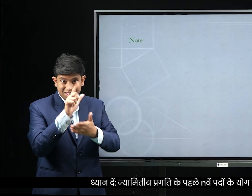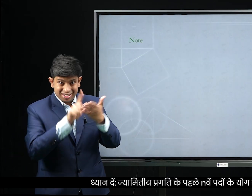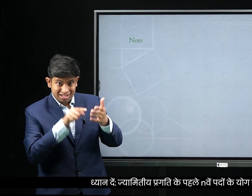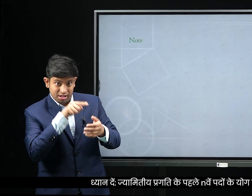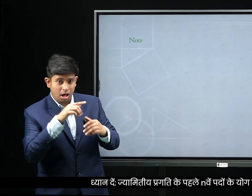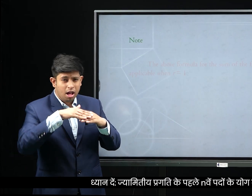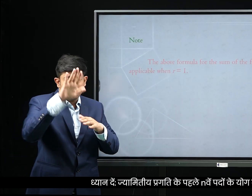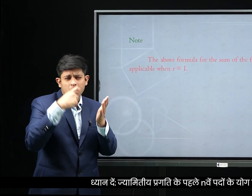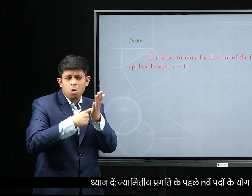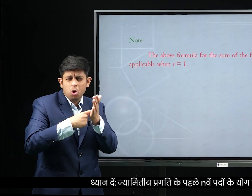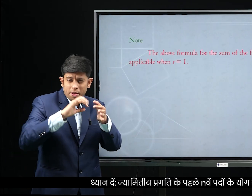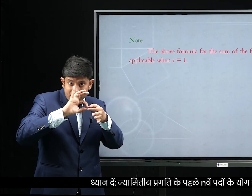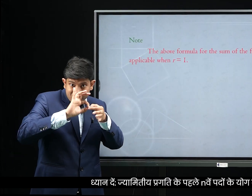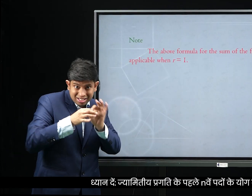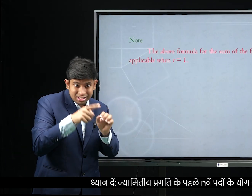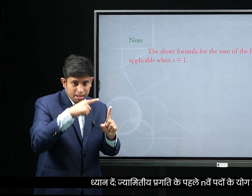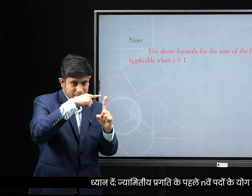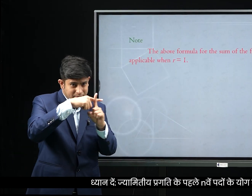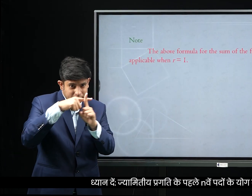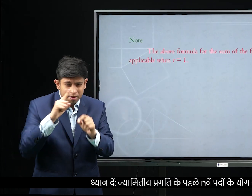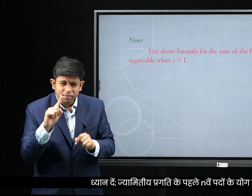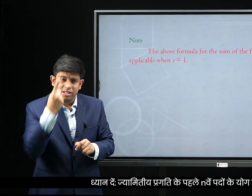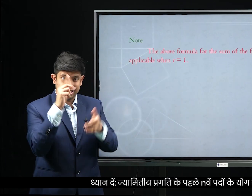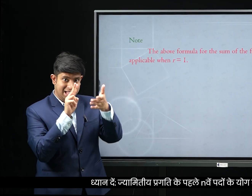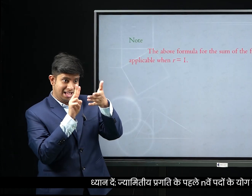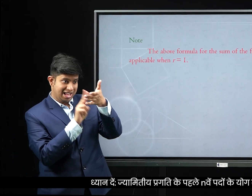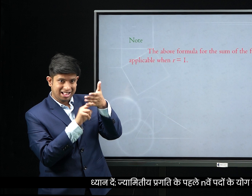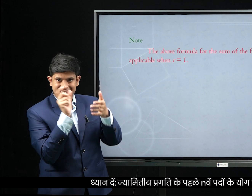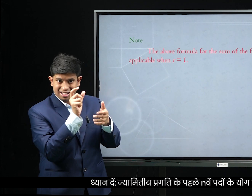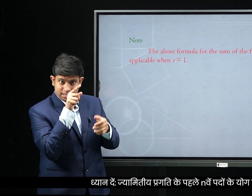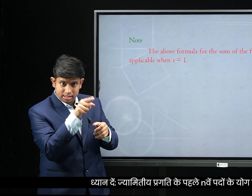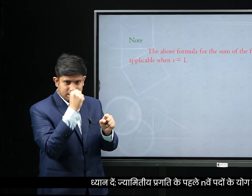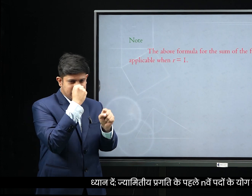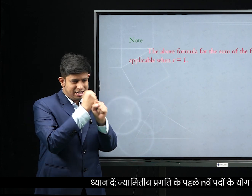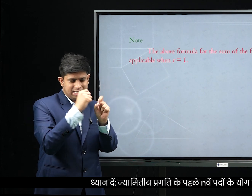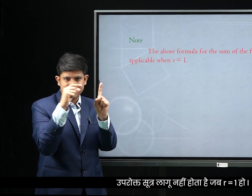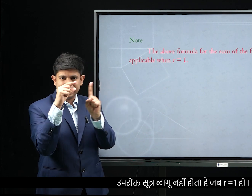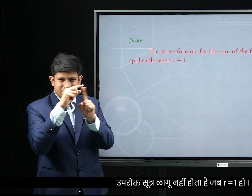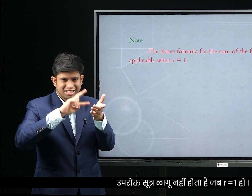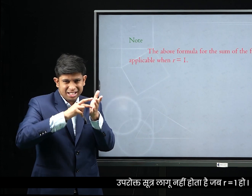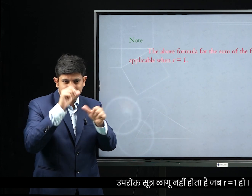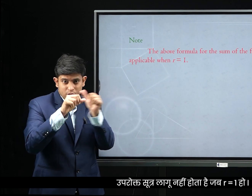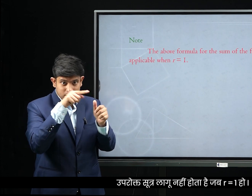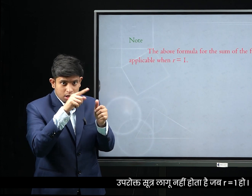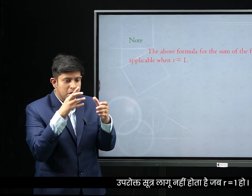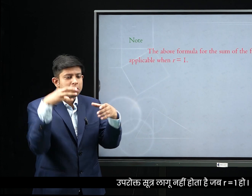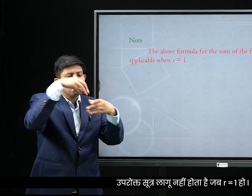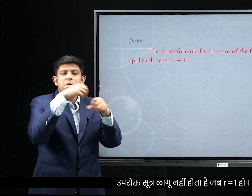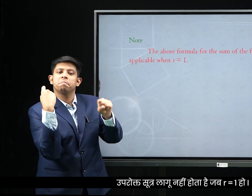ध्यान दें, ज्यामितीय प्रगति के पहले nवे पदों के योग के लिए उपरोक्त सूत्र लागू नहीं